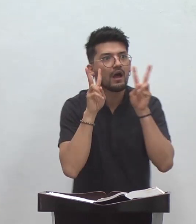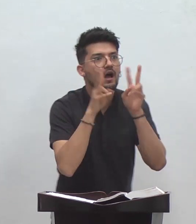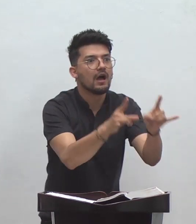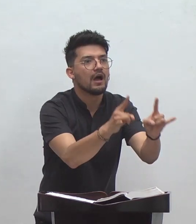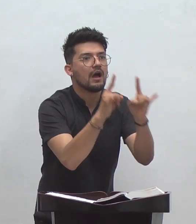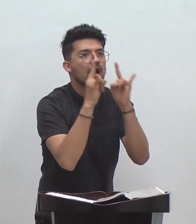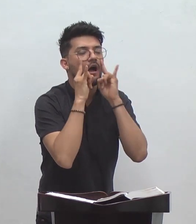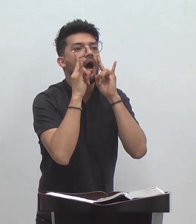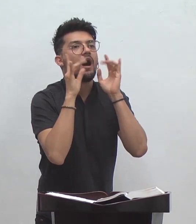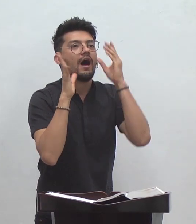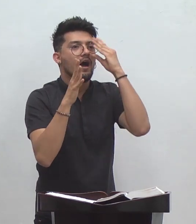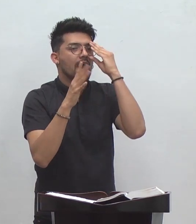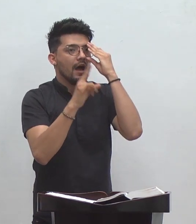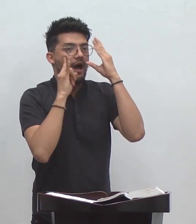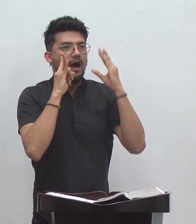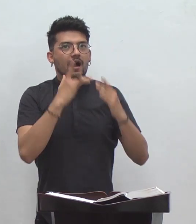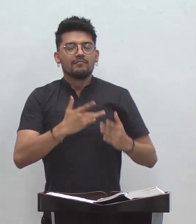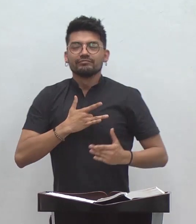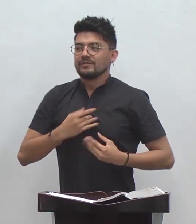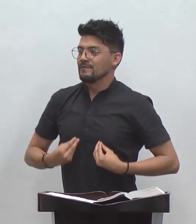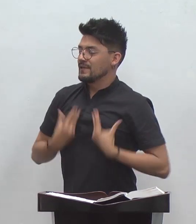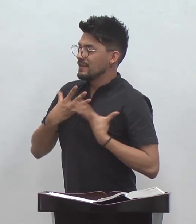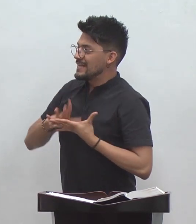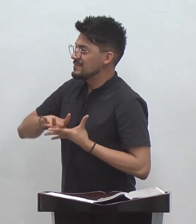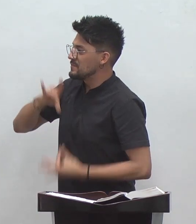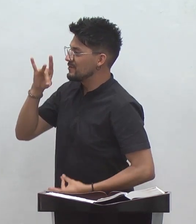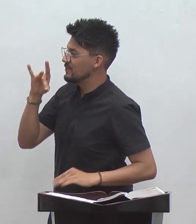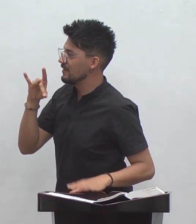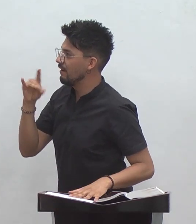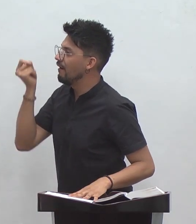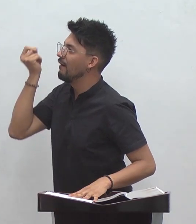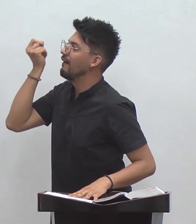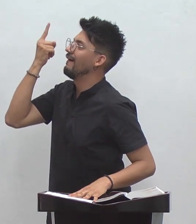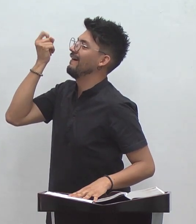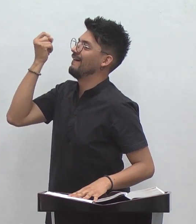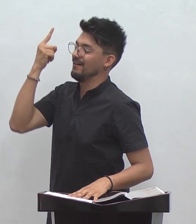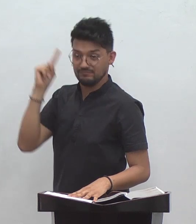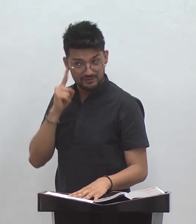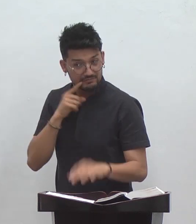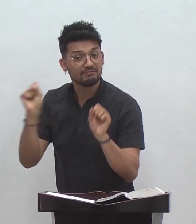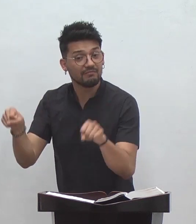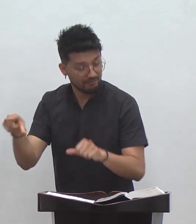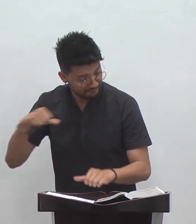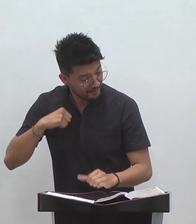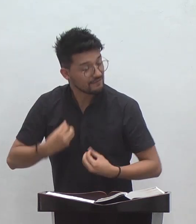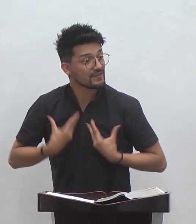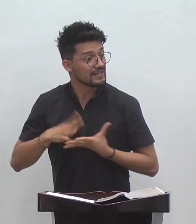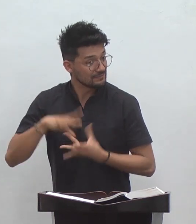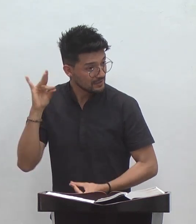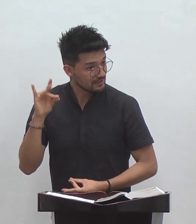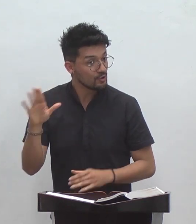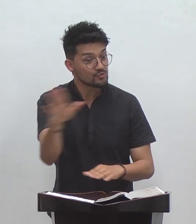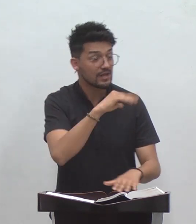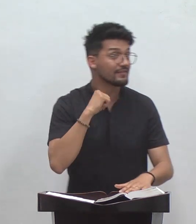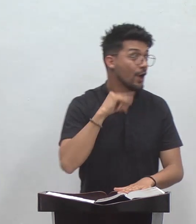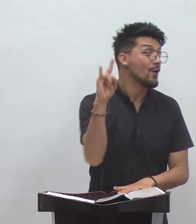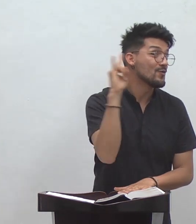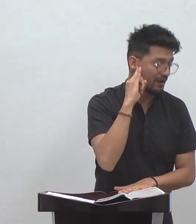ojos, vemos las señas y con ellas sentimos y nuestro espíritu recobra vida. Los sordos también tenemos vida